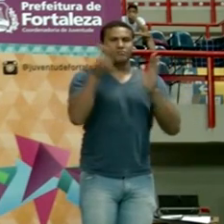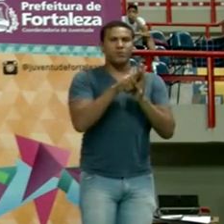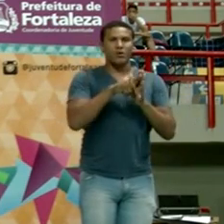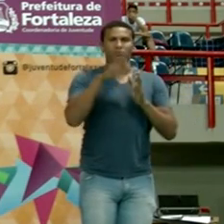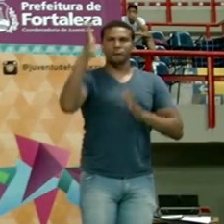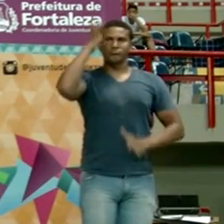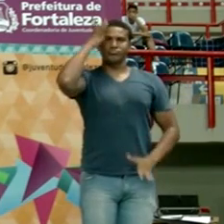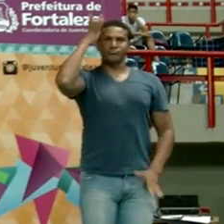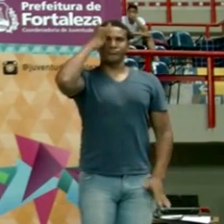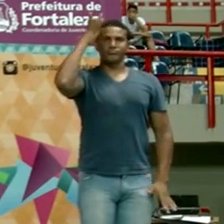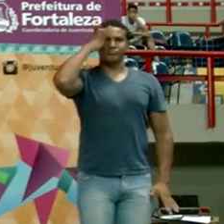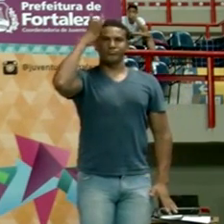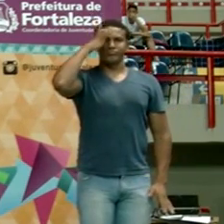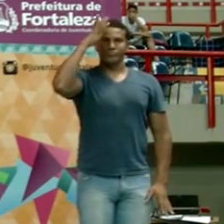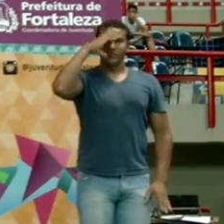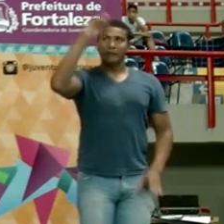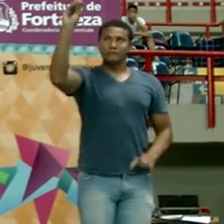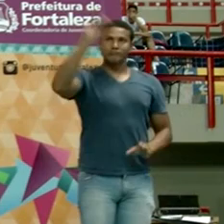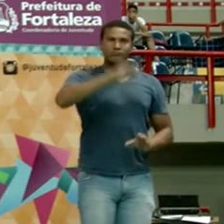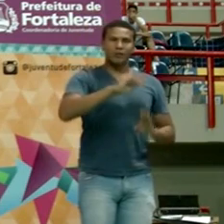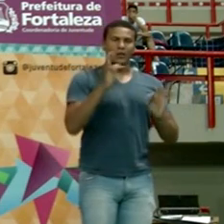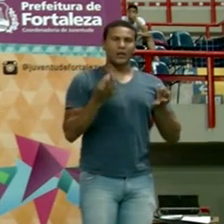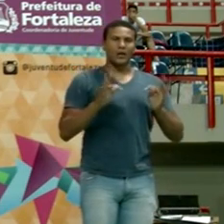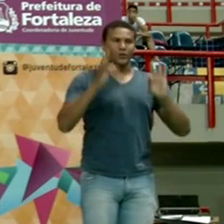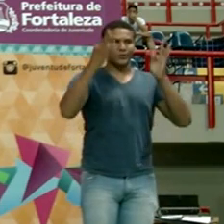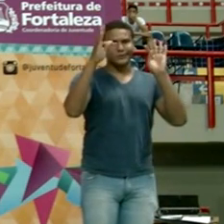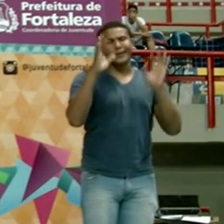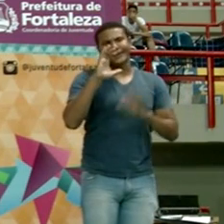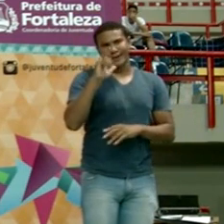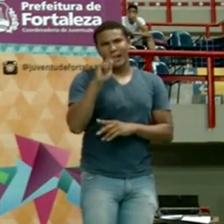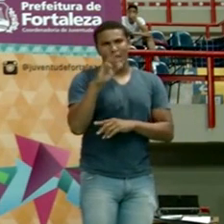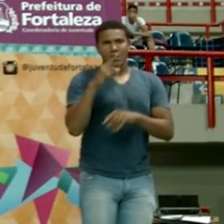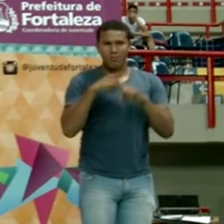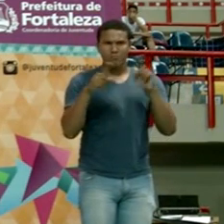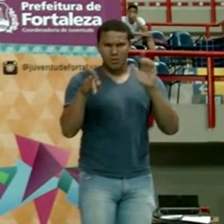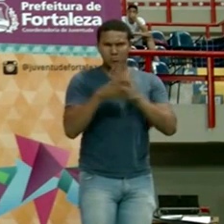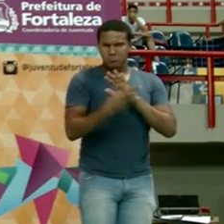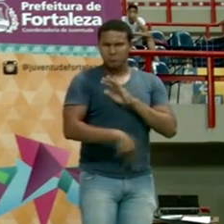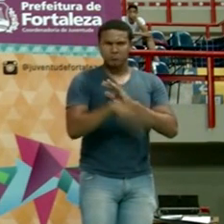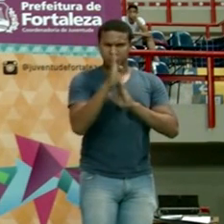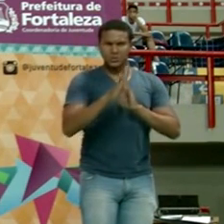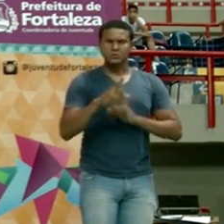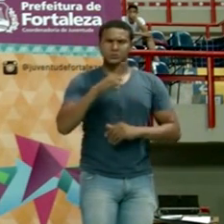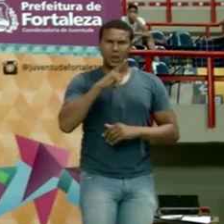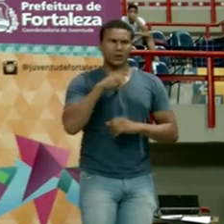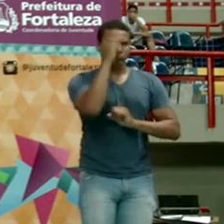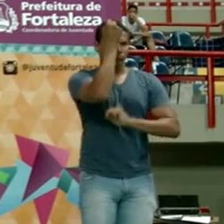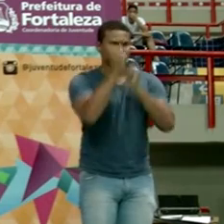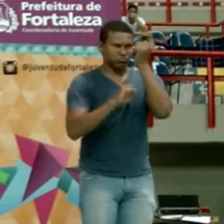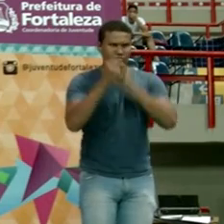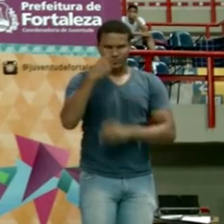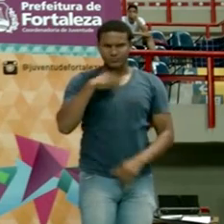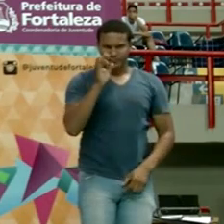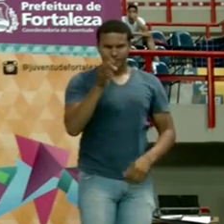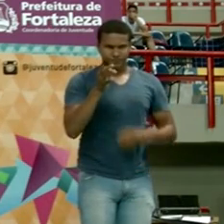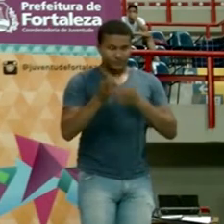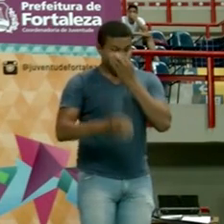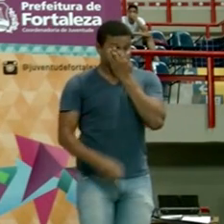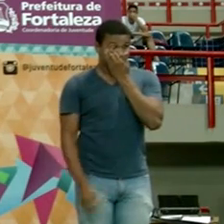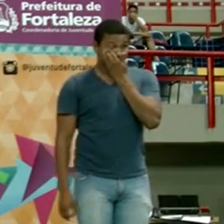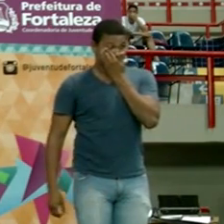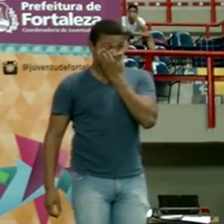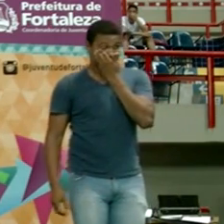mais sofisticados, de mais tecnologia. Mas o Brasil é industrializado. Pessoal, então me diga uma